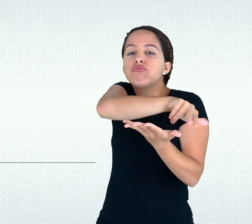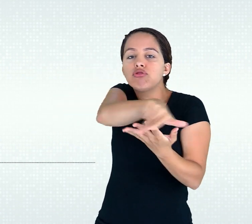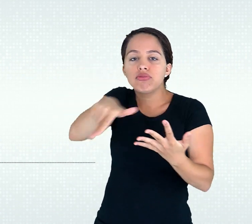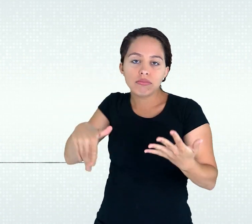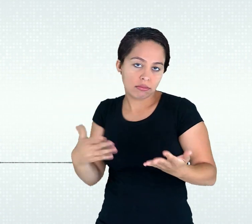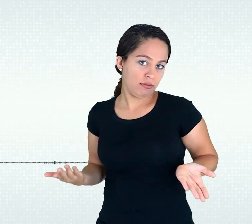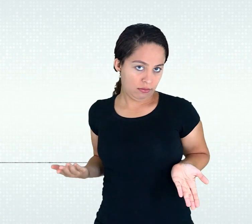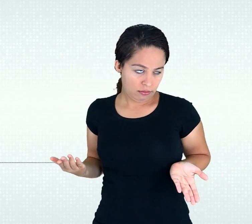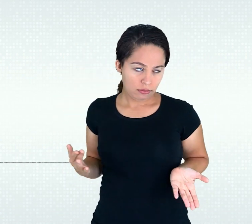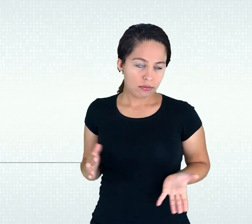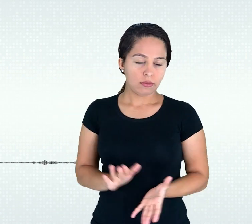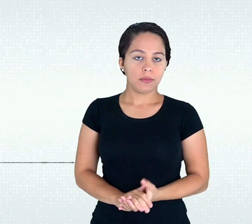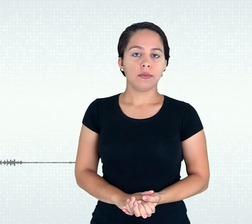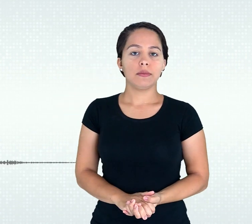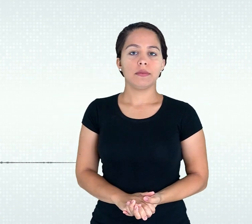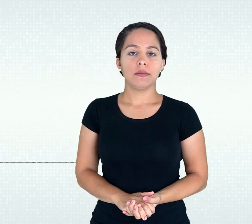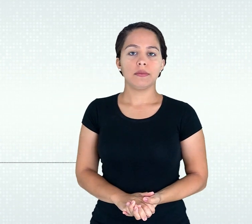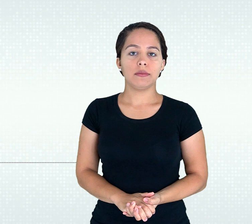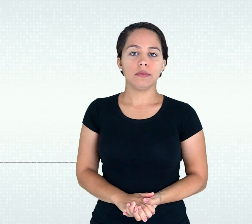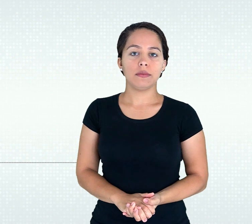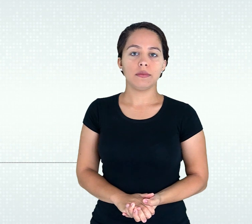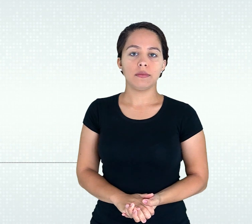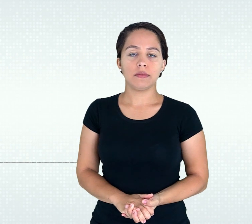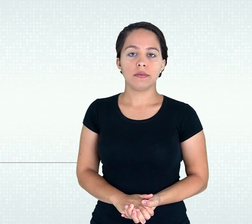apresentação cultural etc